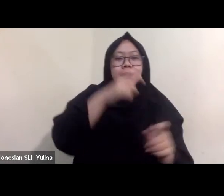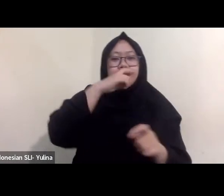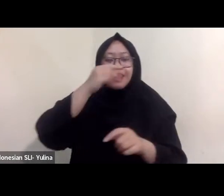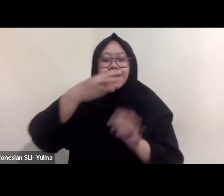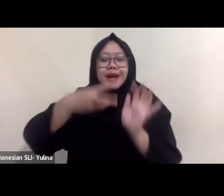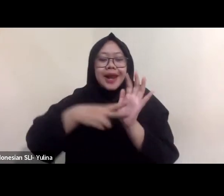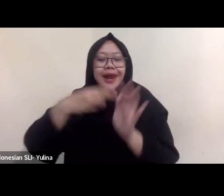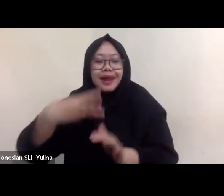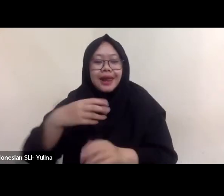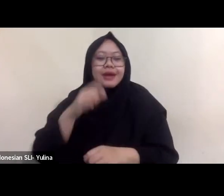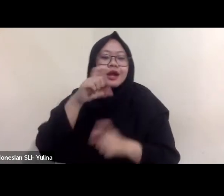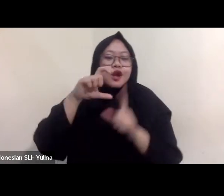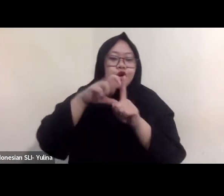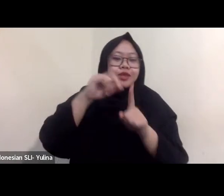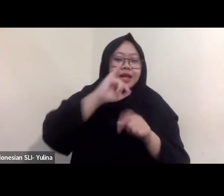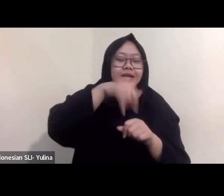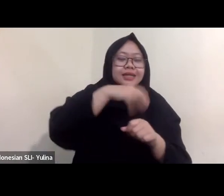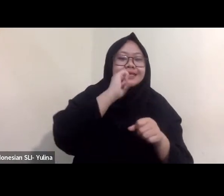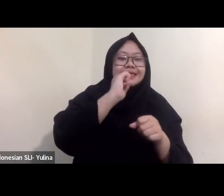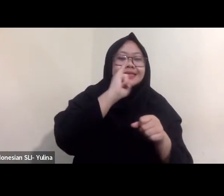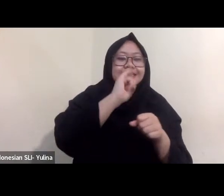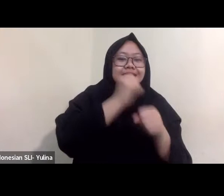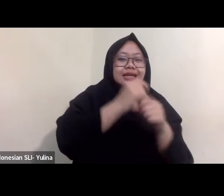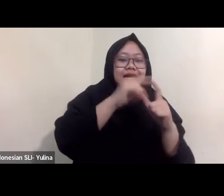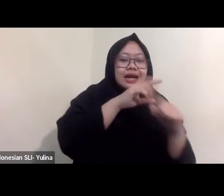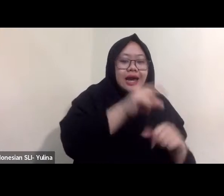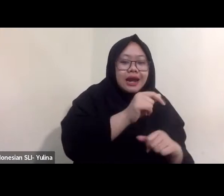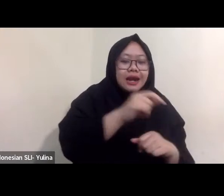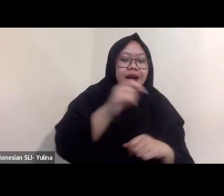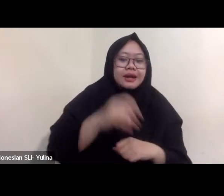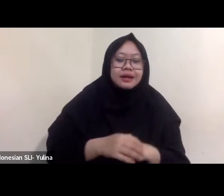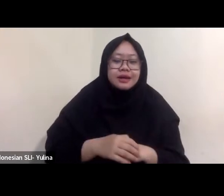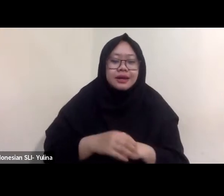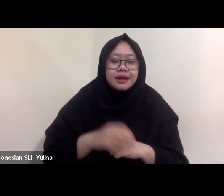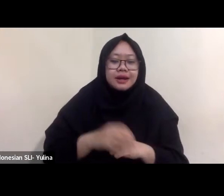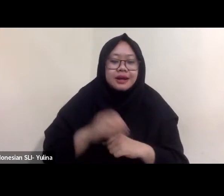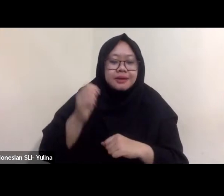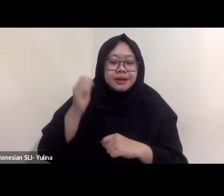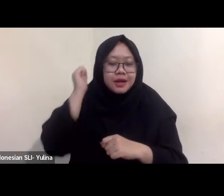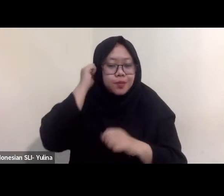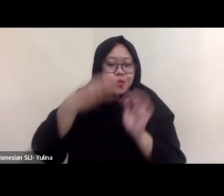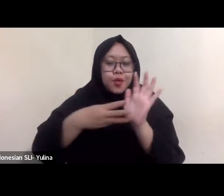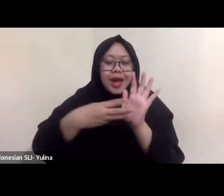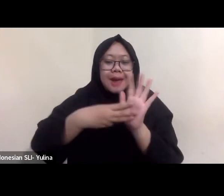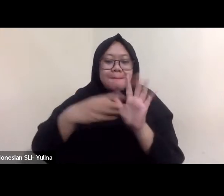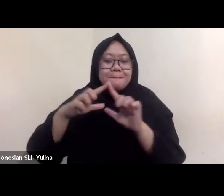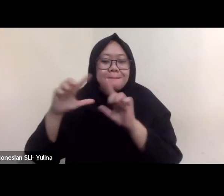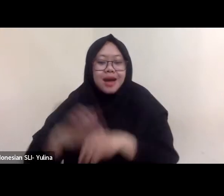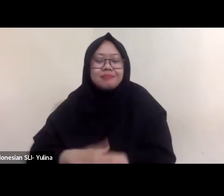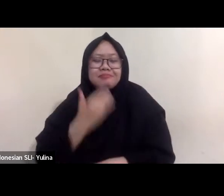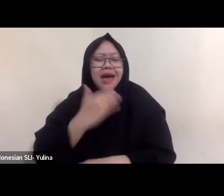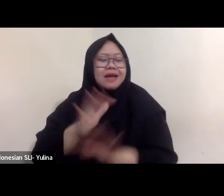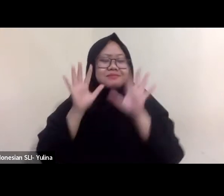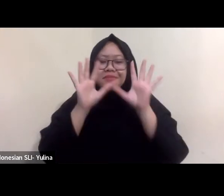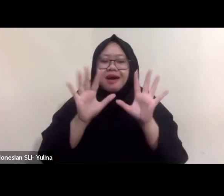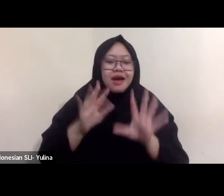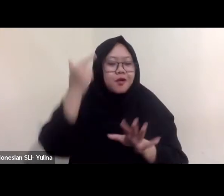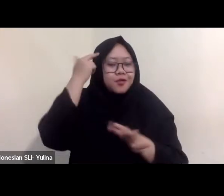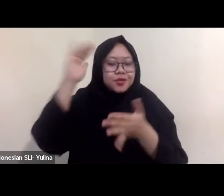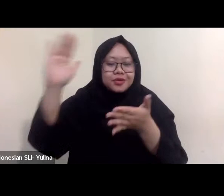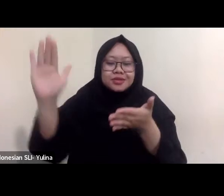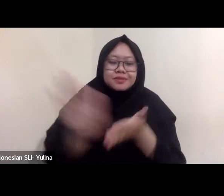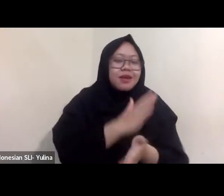Jigar, Bu Emma Wagner, dan teman-teman semua. Terima kasih banyak atas kesempatan yang luar